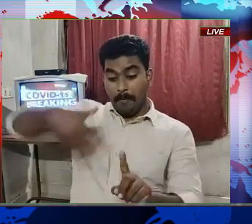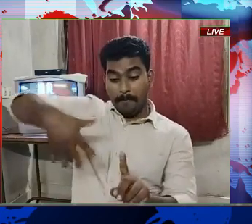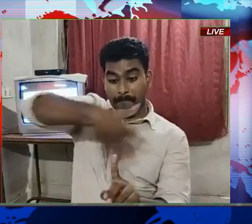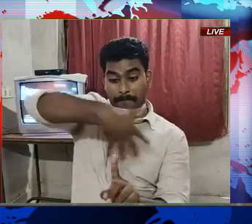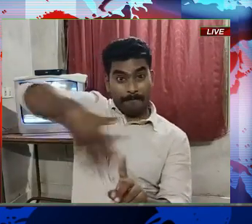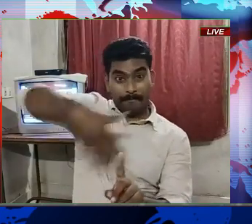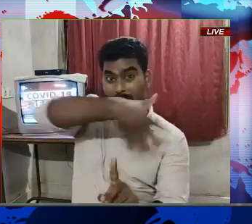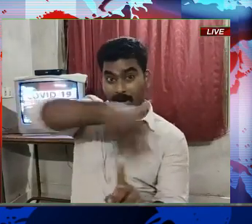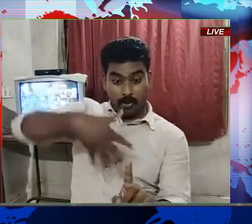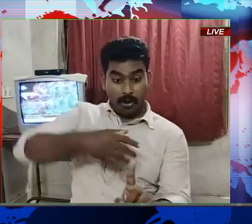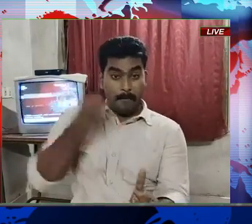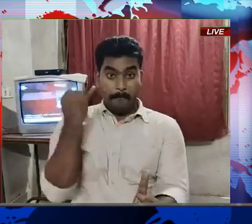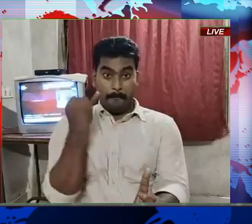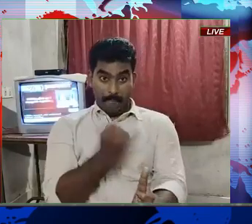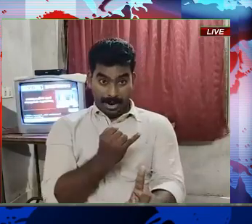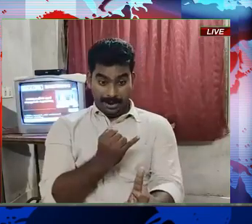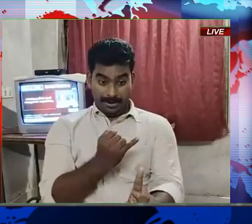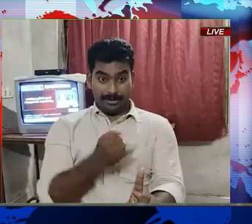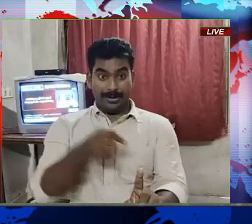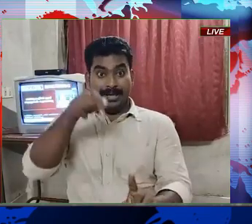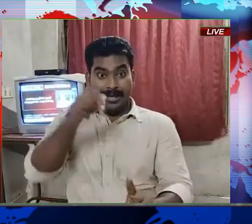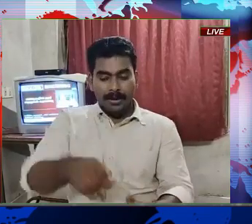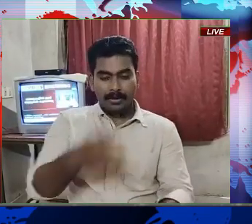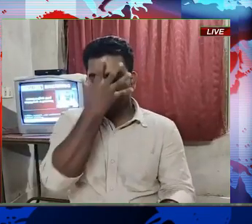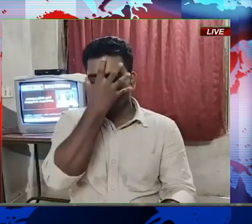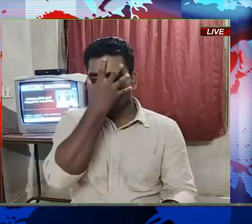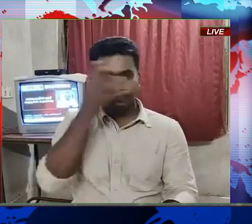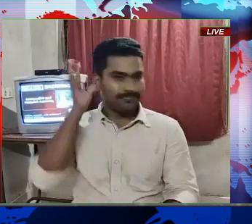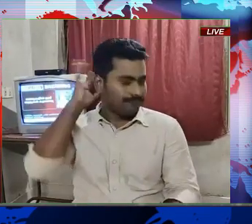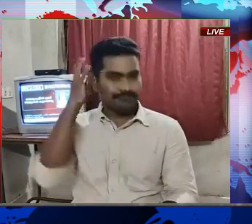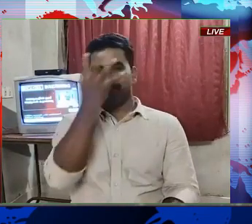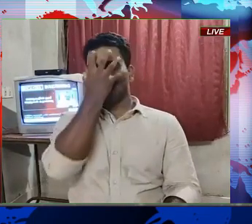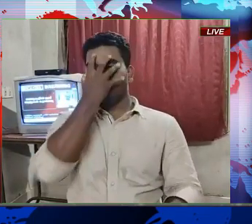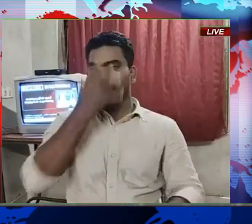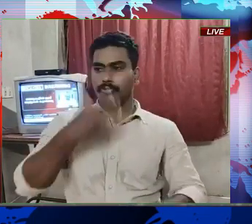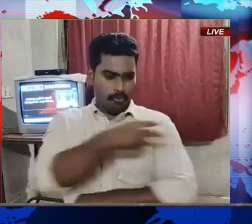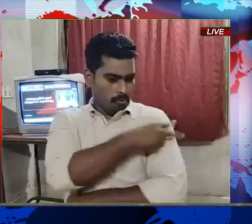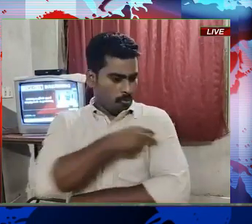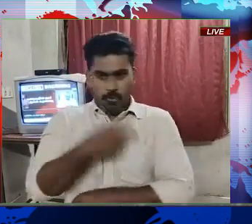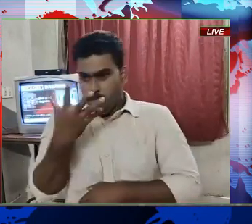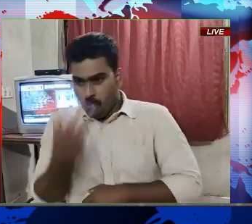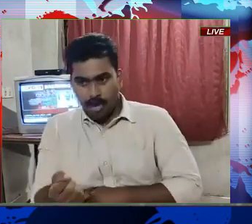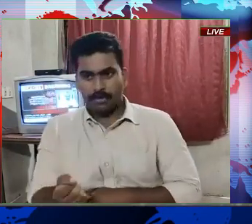അപ്പോൾ മാതൃകയാക്കാൻ പറ്റുന്നവരാവണം സന്നദ്ധ പ്രവർത്തനത്തിന് ഇറങ്ങുന്നത്.